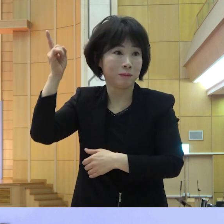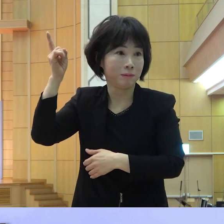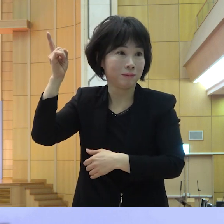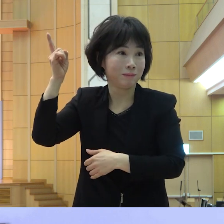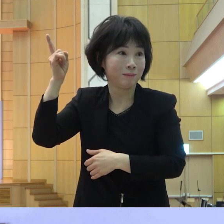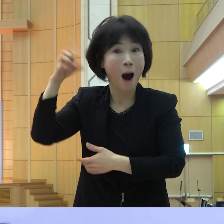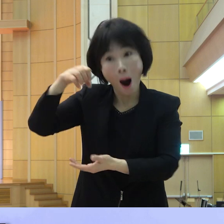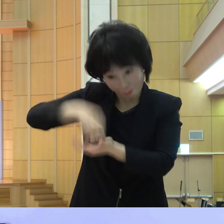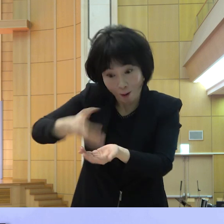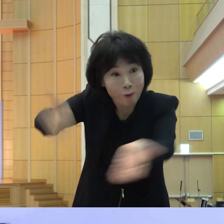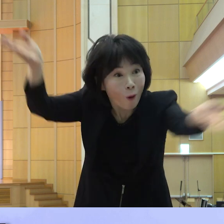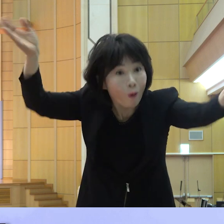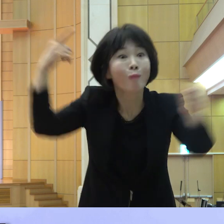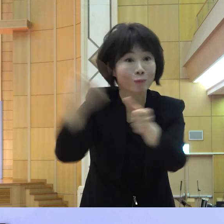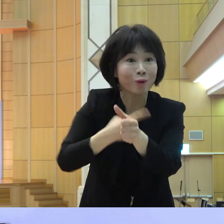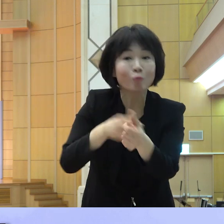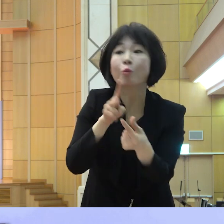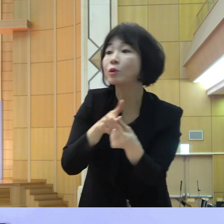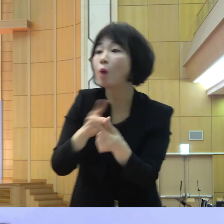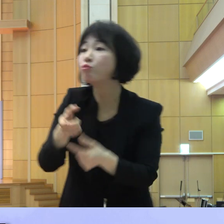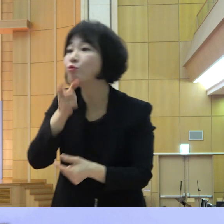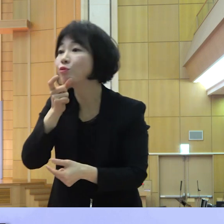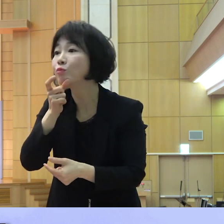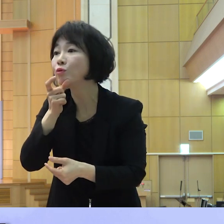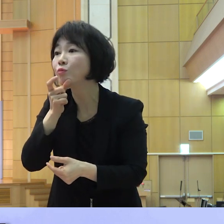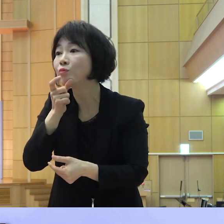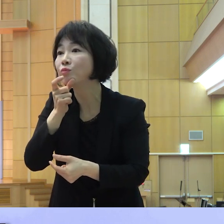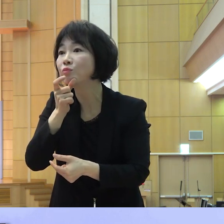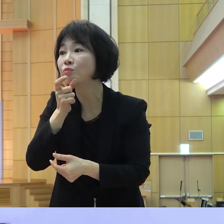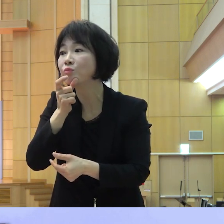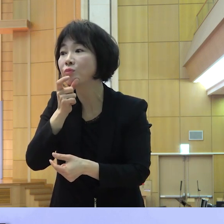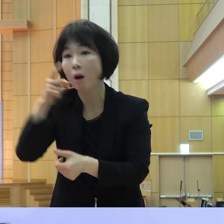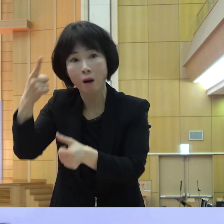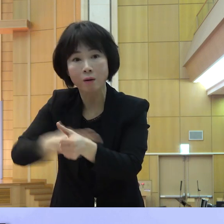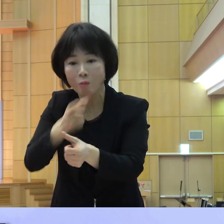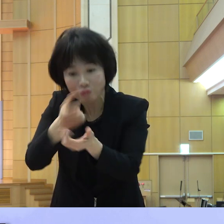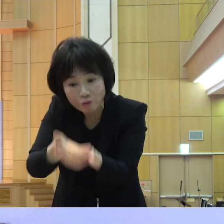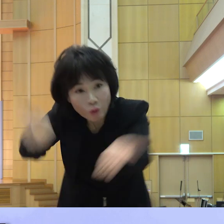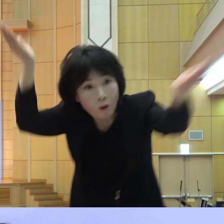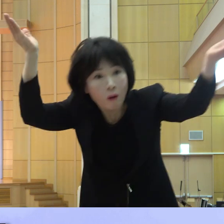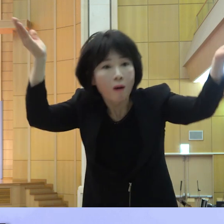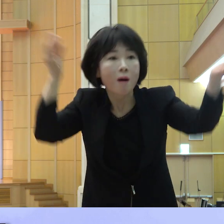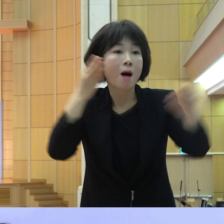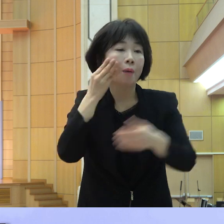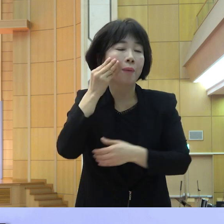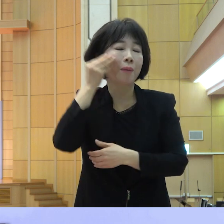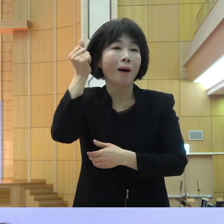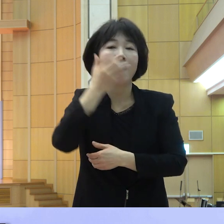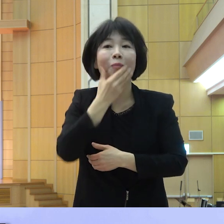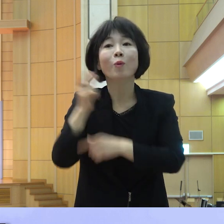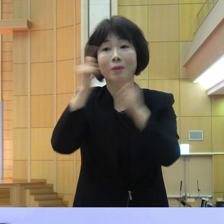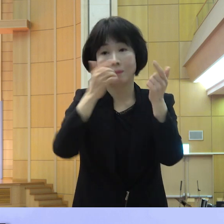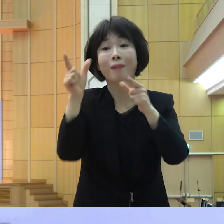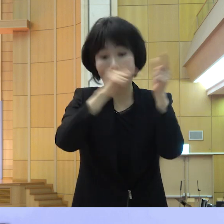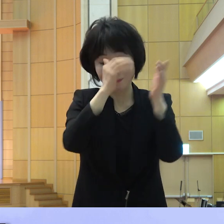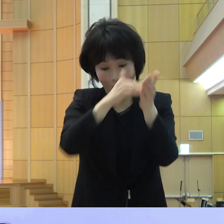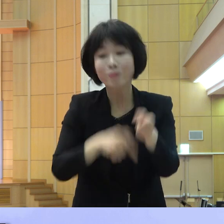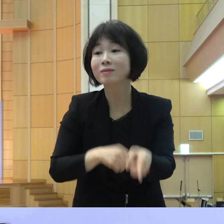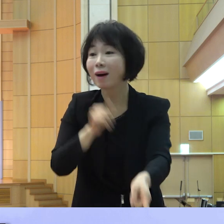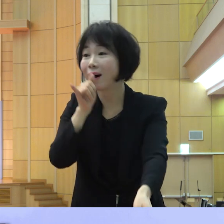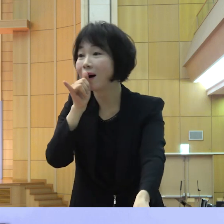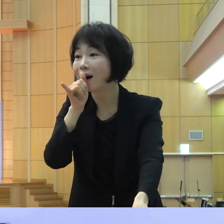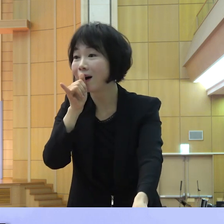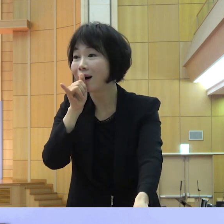그렇게 먹고도 남고 광야에서 한마디로 말하면 복되게 살았다고 하는 내용이고, 그 다음에 광야